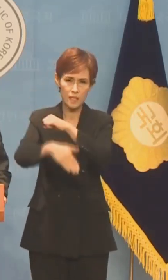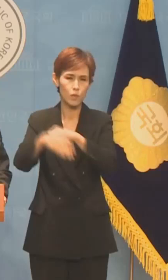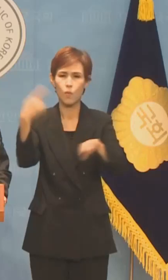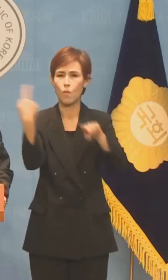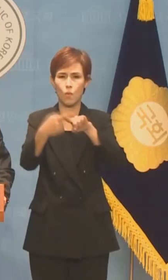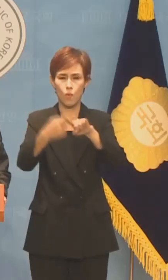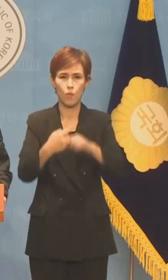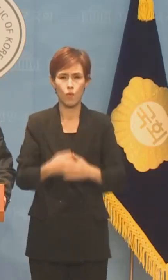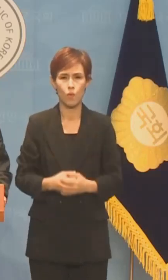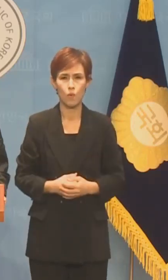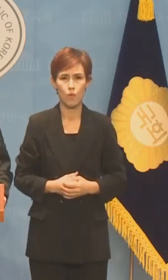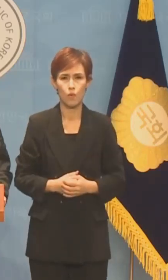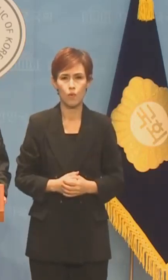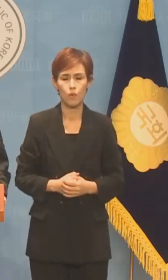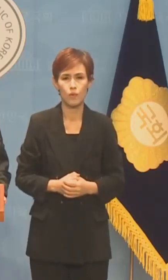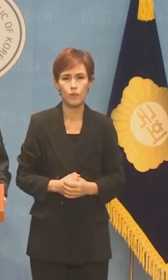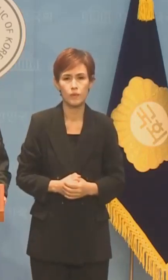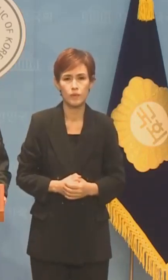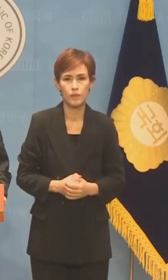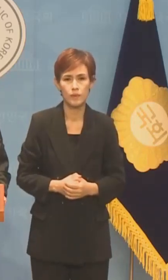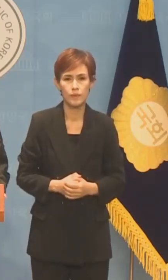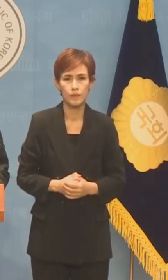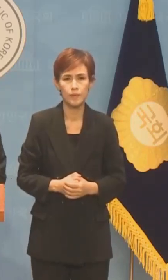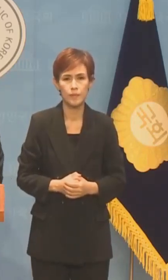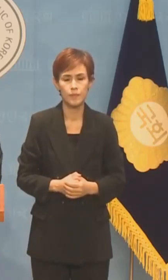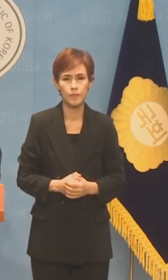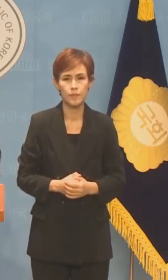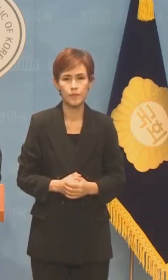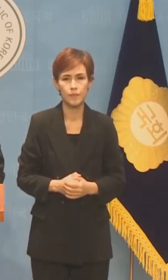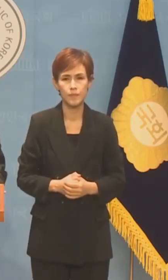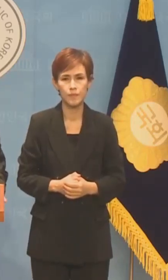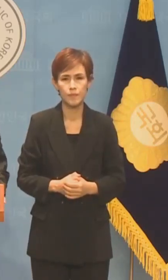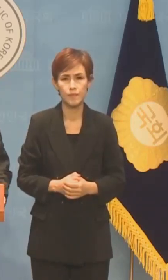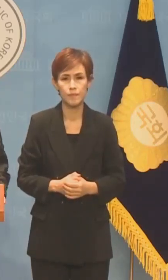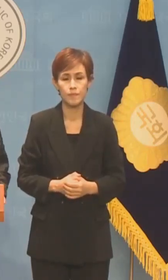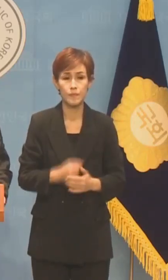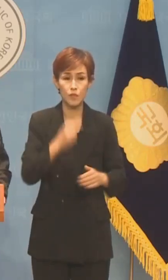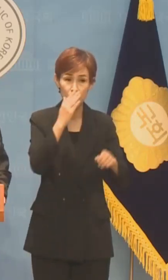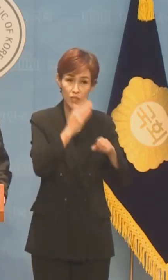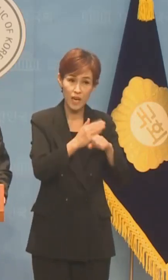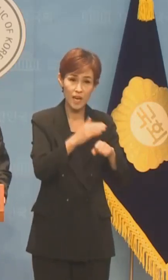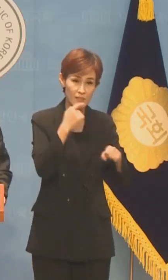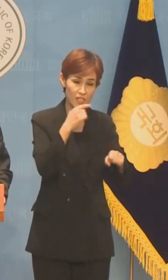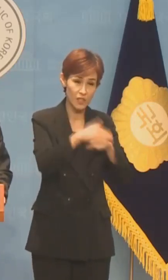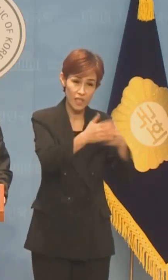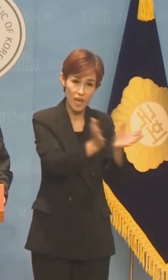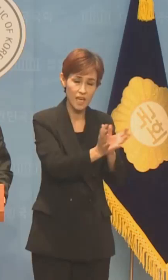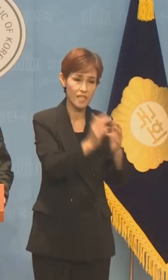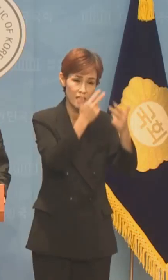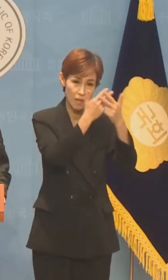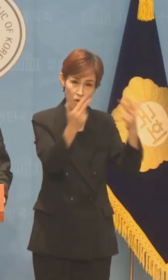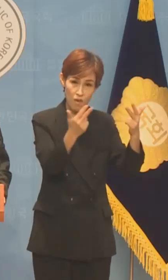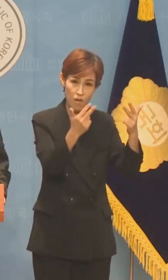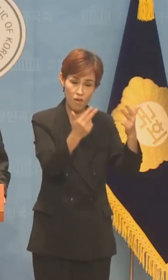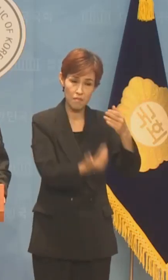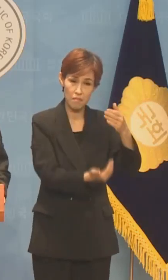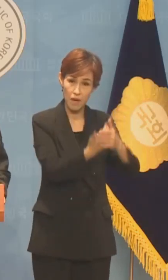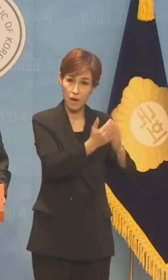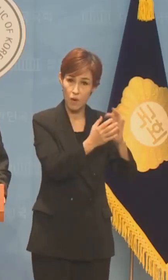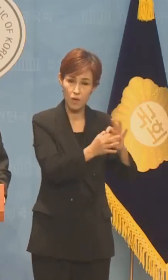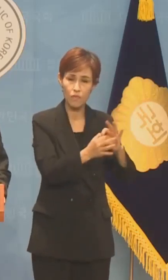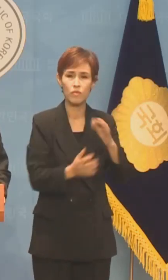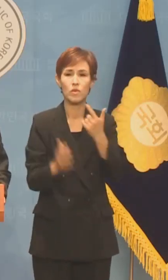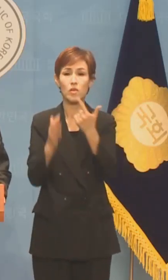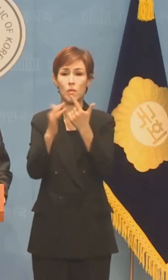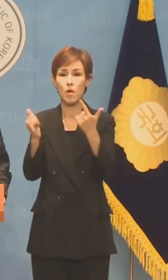검열과 본질적으로 차이가 없다는 것은 자명합니다. 민주당 이재명 대표 사건과 관련해서